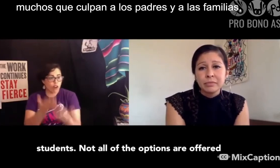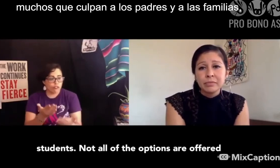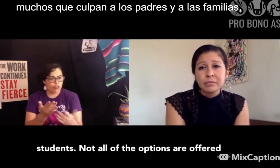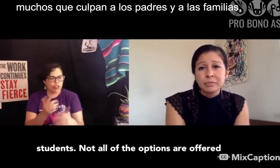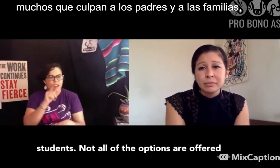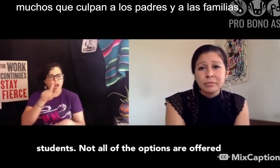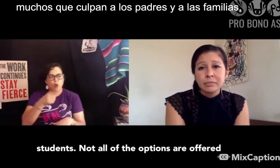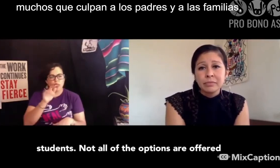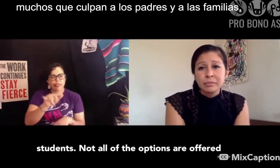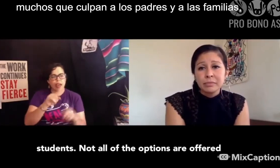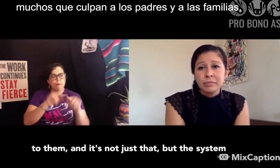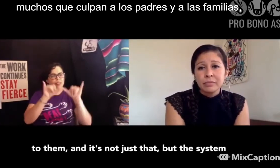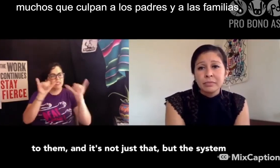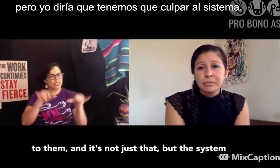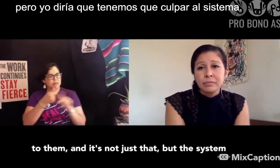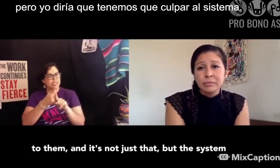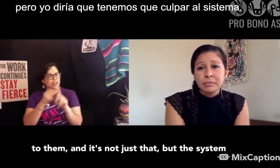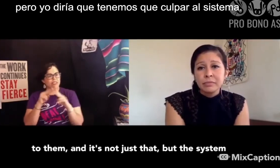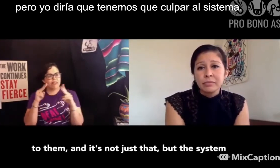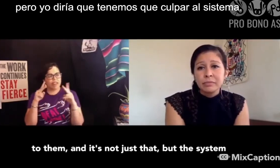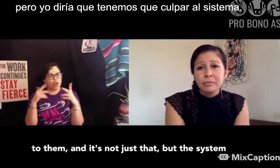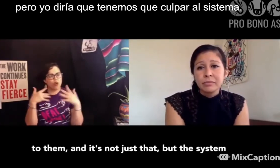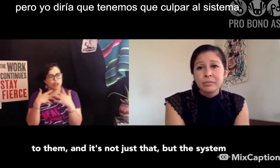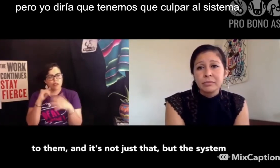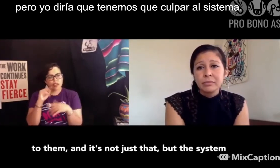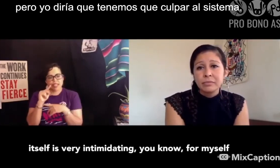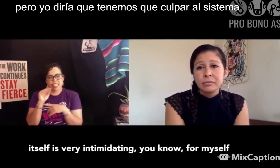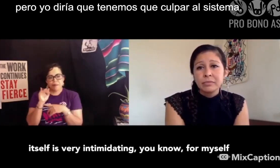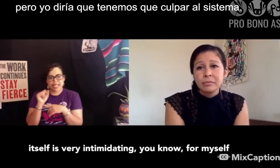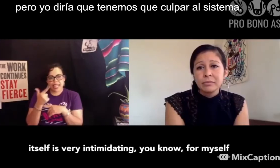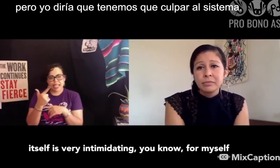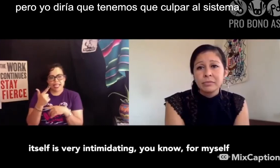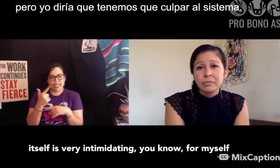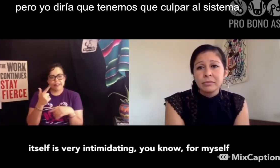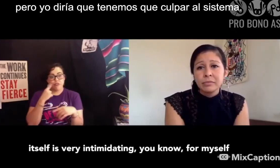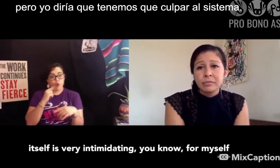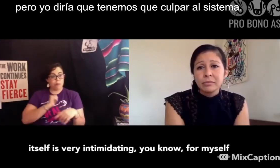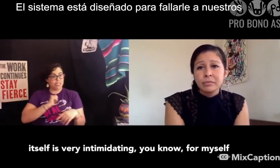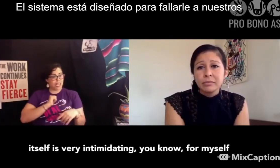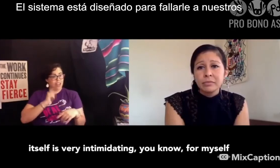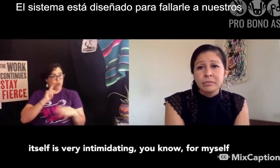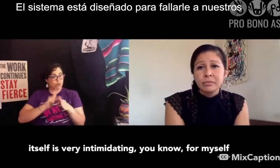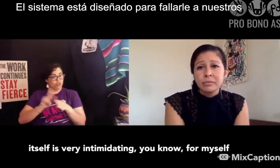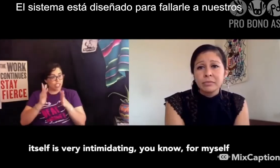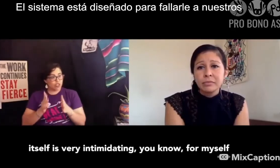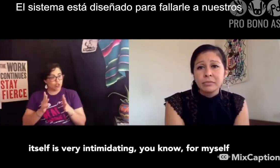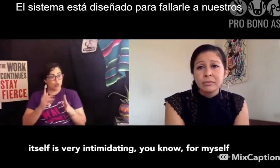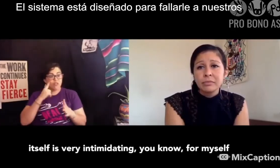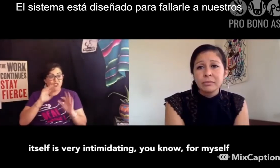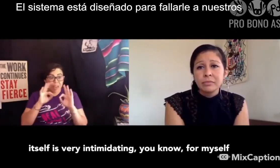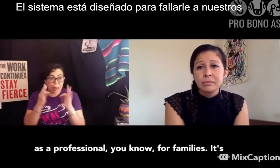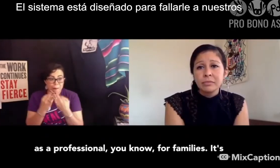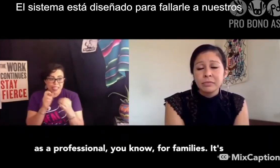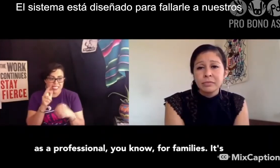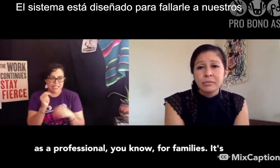que culpan a los padres y a las familias, pero yo diría que tenemos que culpar al sistema. El sistema